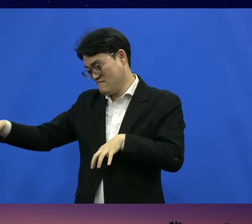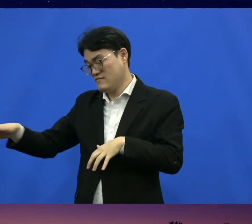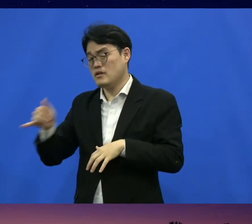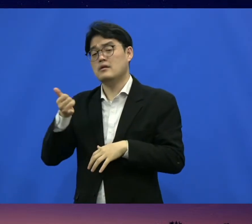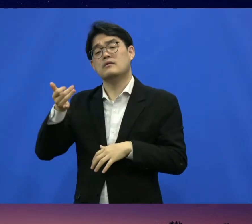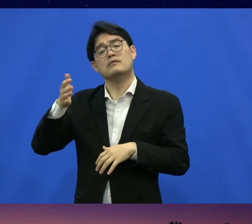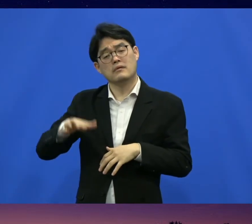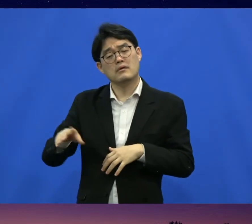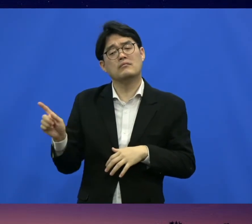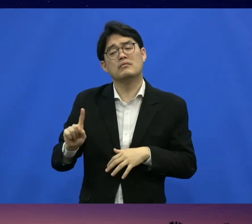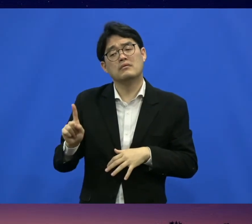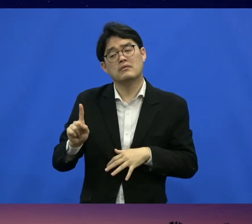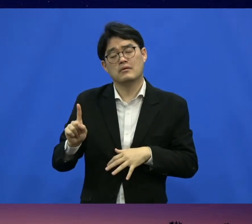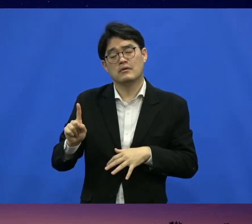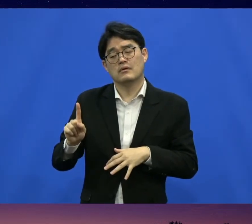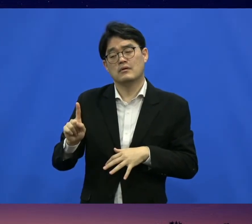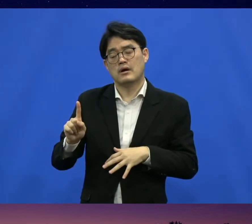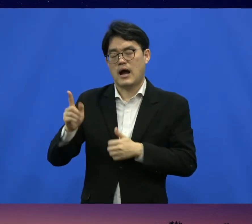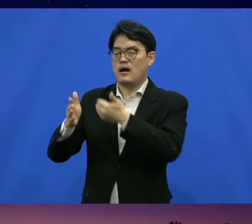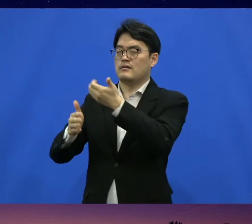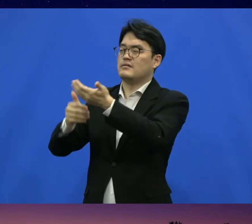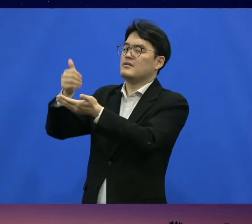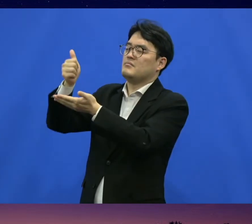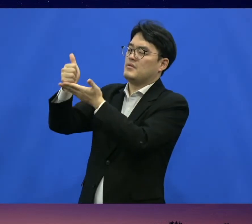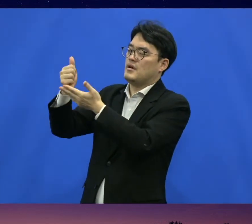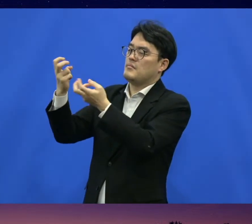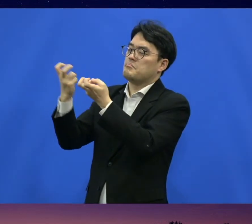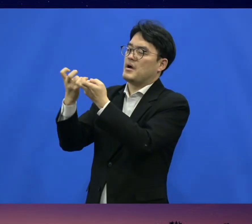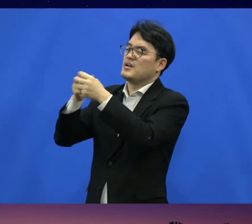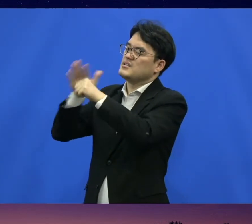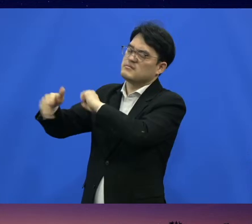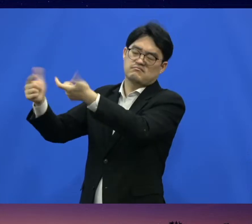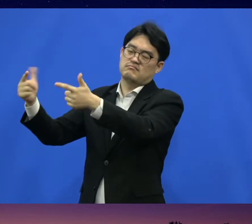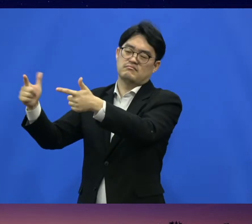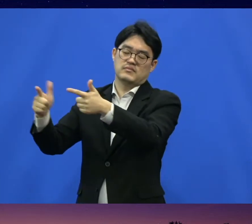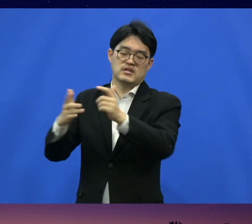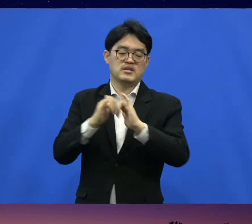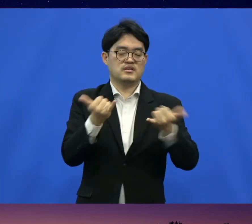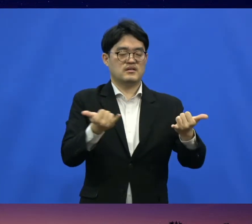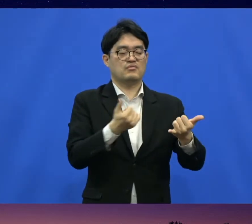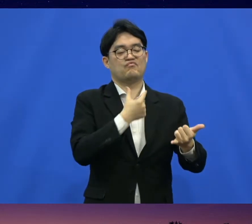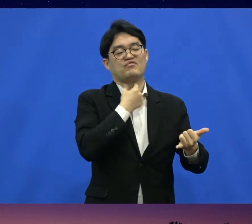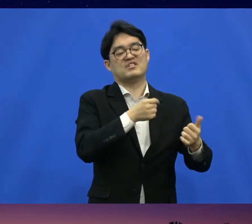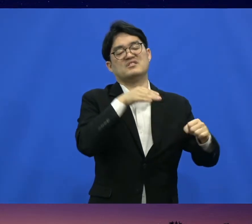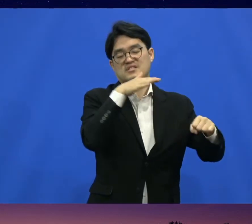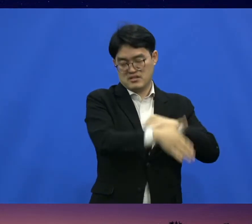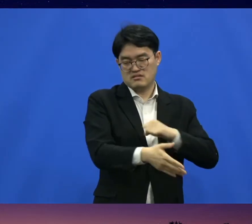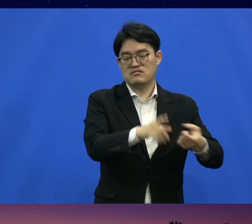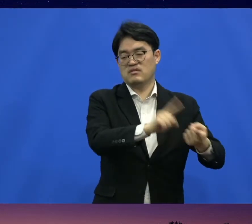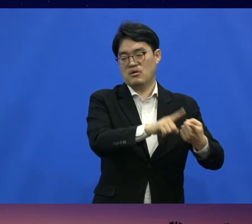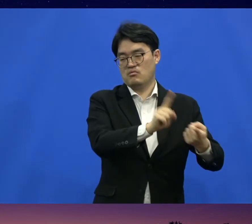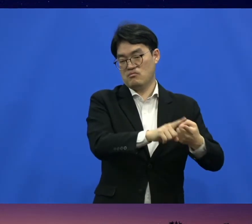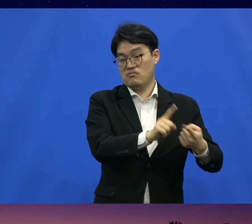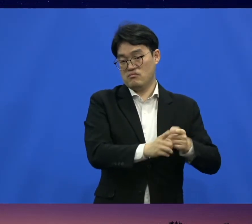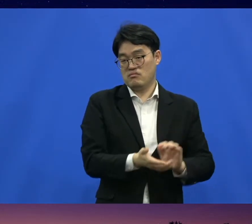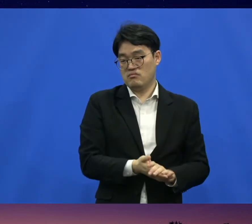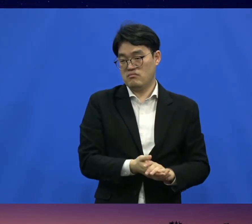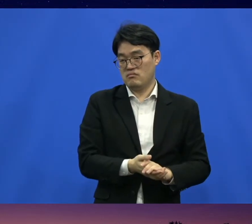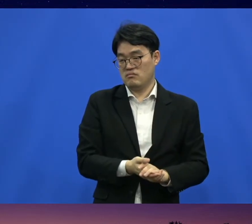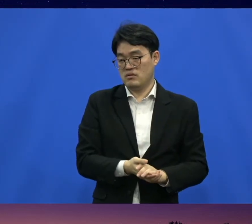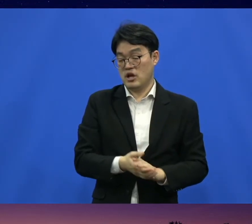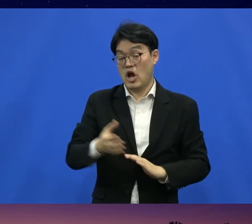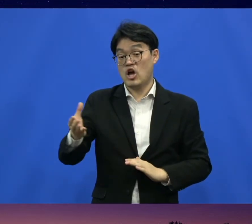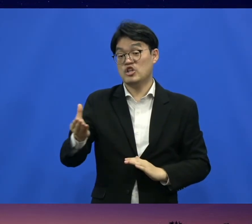초점은 뭘까요? 하나님의 원하시는 방식이 아니라는 거예요. 성막을 지을 때도 마찬가지죠. 하나님이